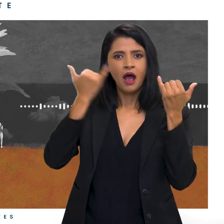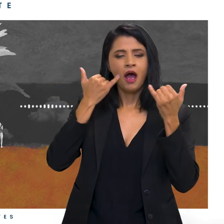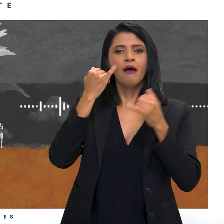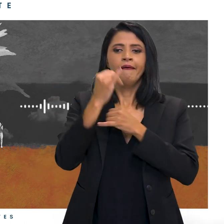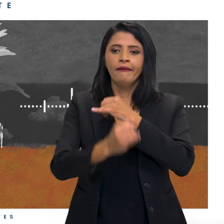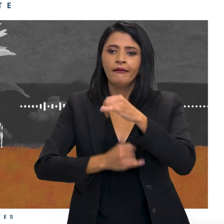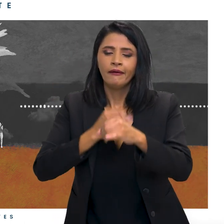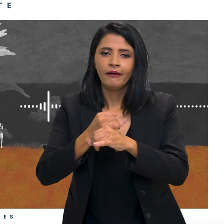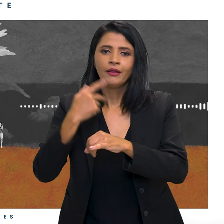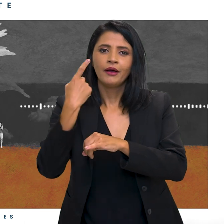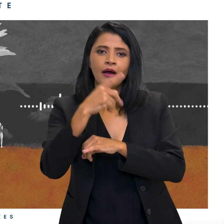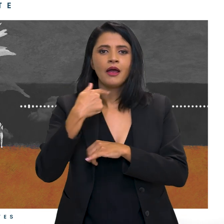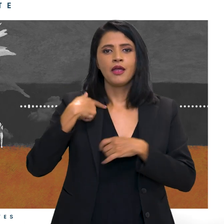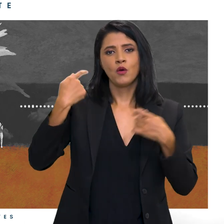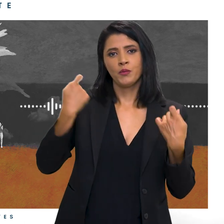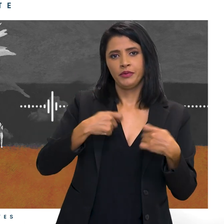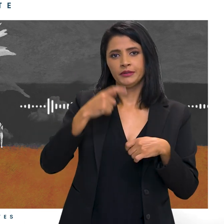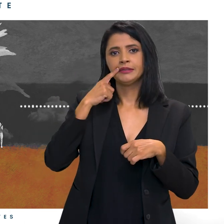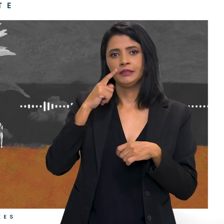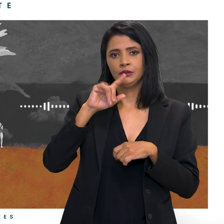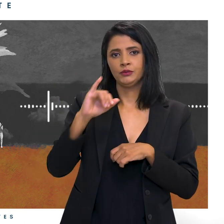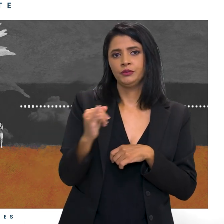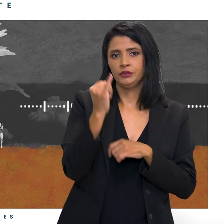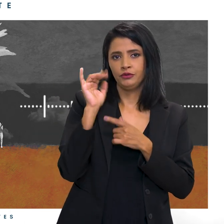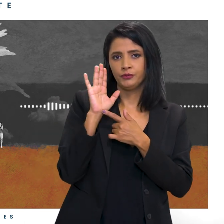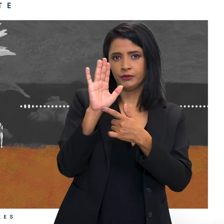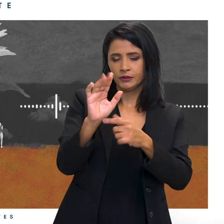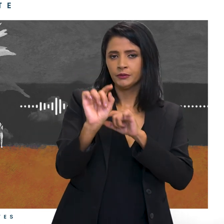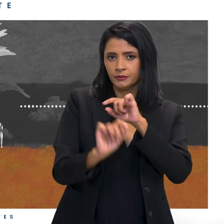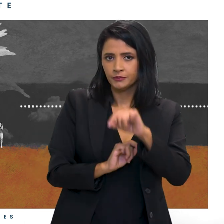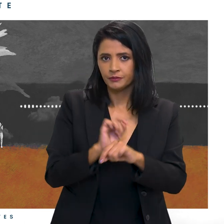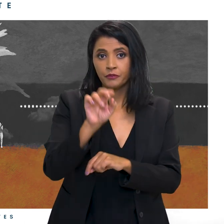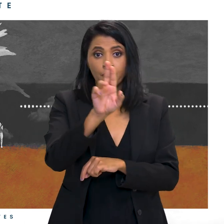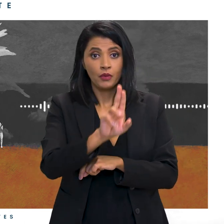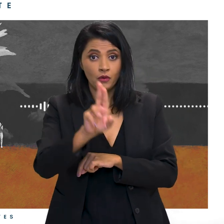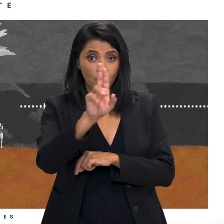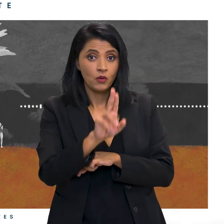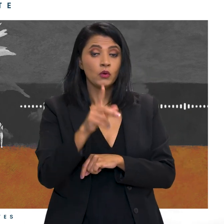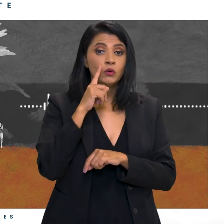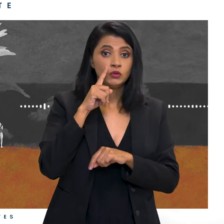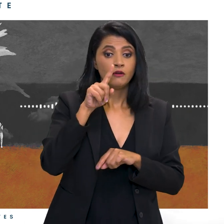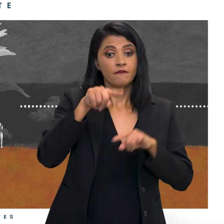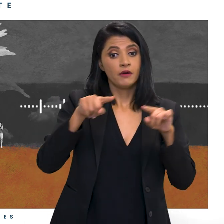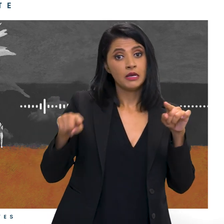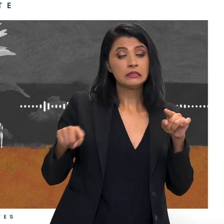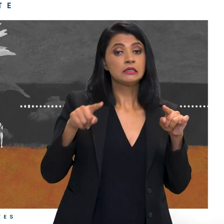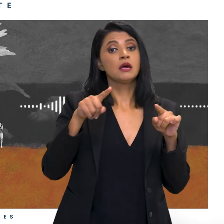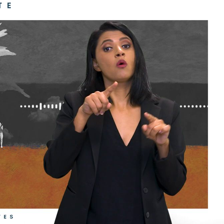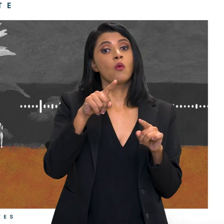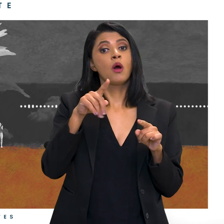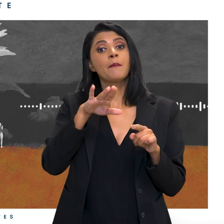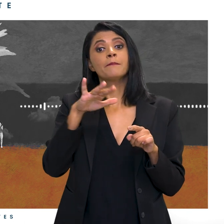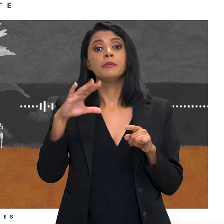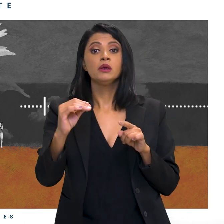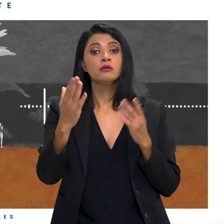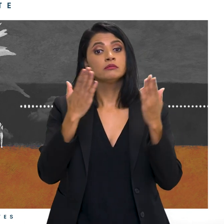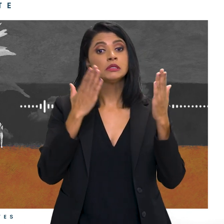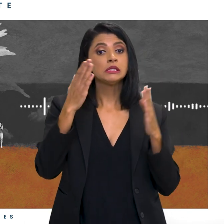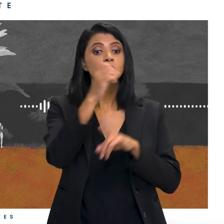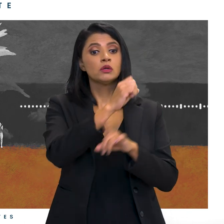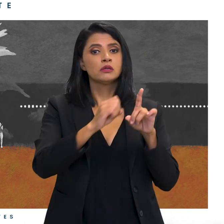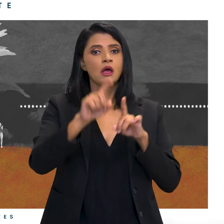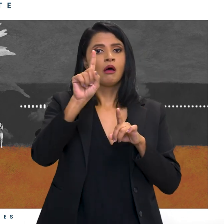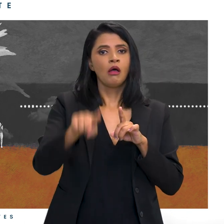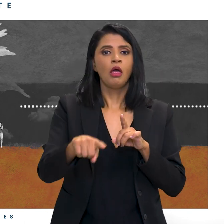muitos relatos em redes de raros, eu preciso fazer uma ressalva importante. A aplicação da avaliação biopsicossocial ainda é